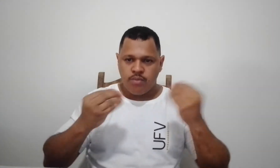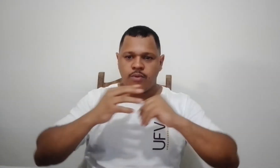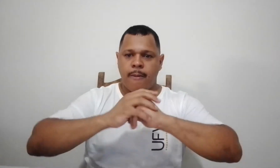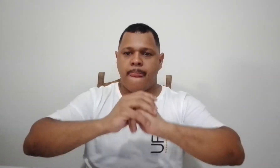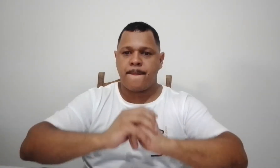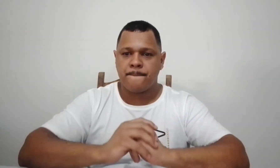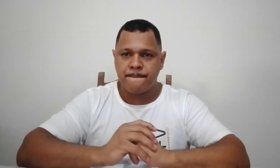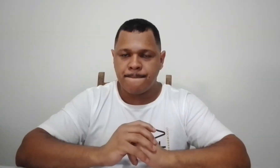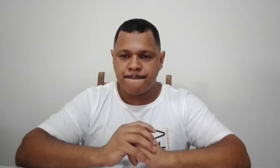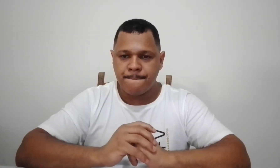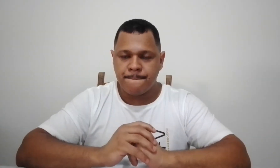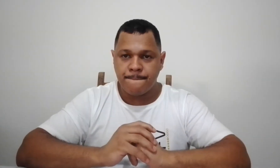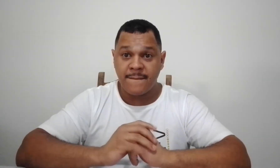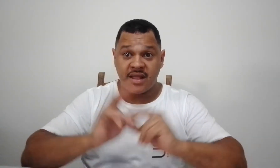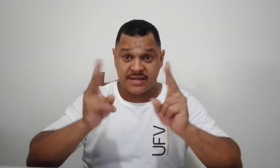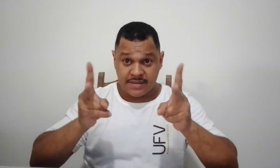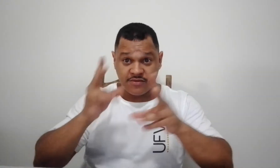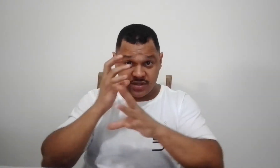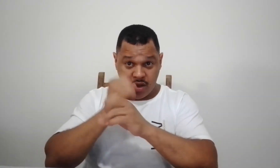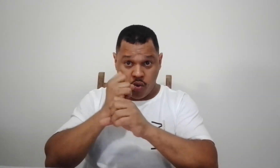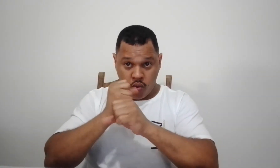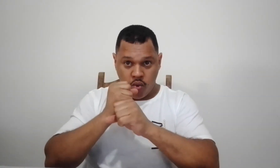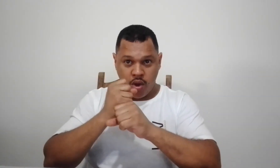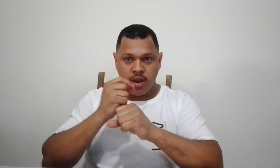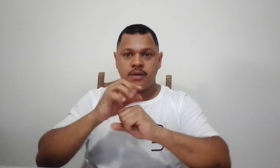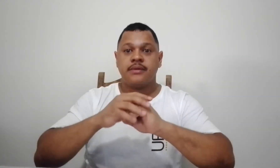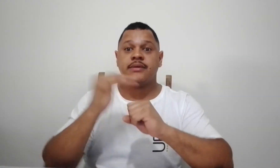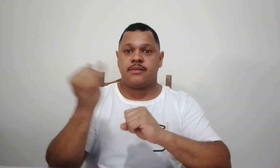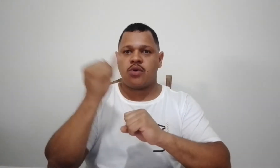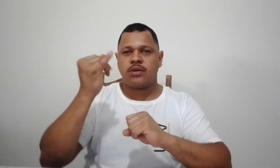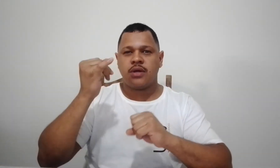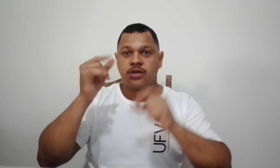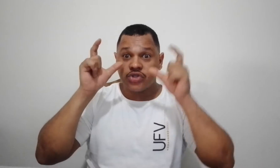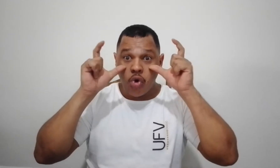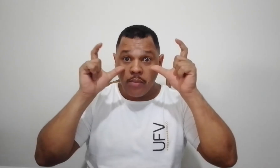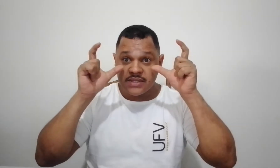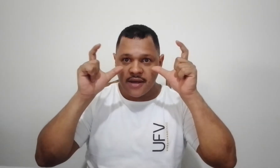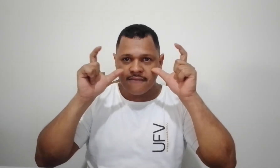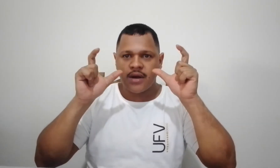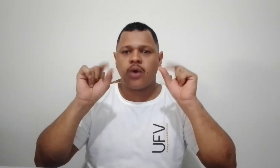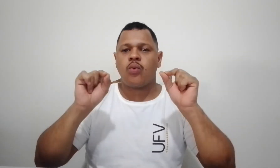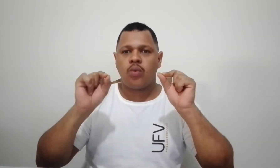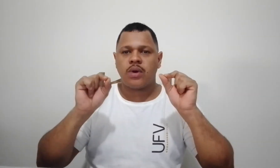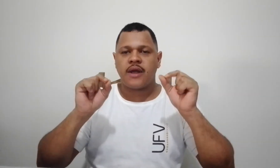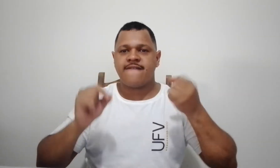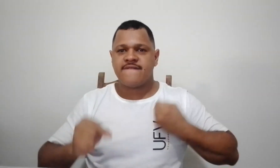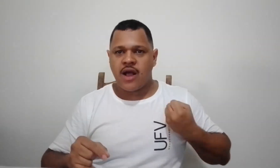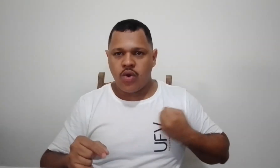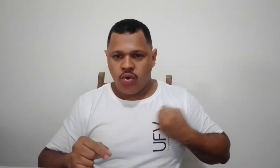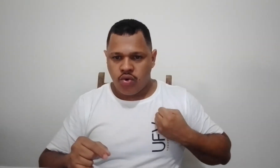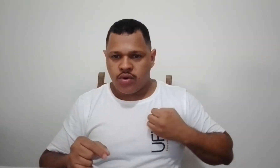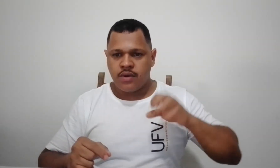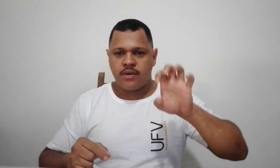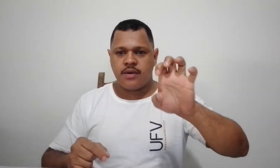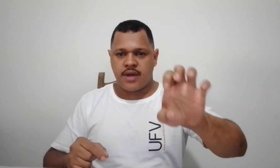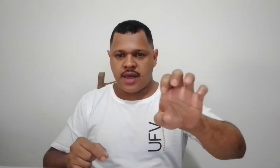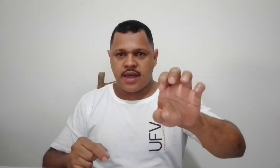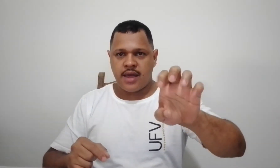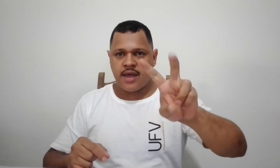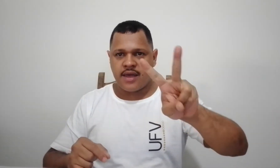que vocês fizerem esses cálculos, vocês vão observar o seguinte: o valor eficaz ele é sempre o valor de pico dividido por raiz de